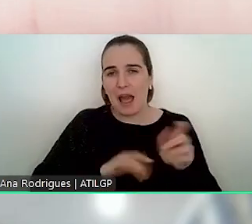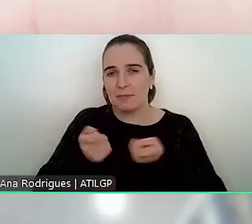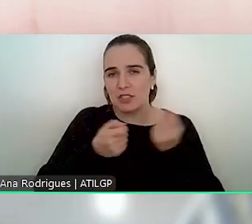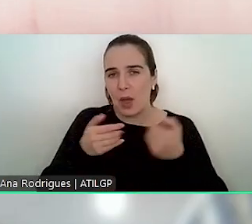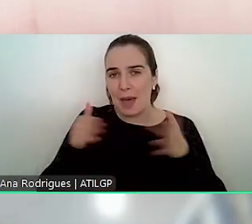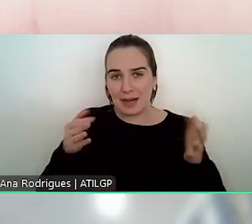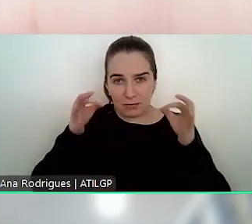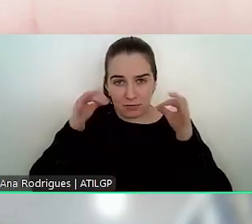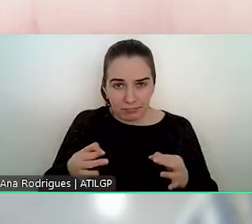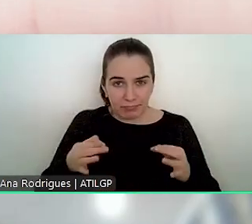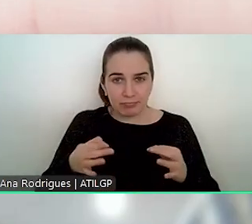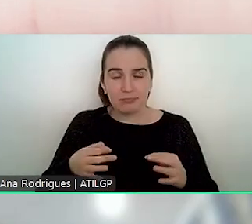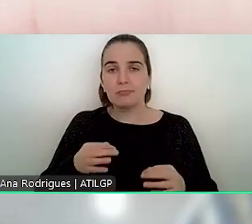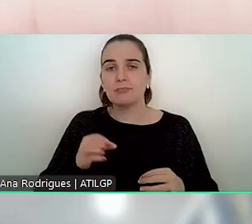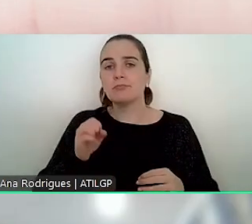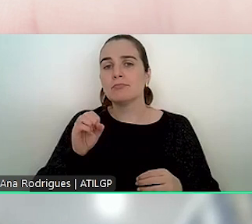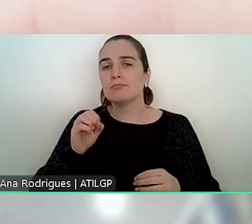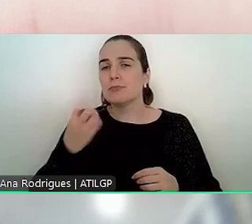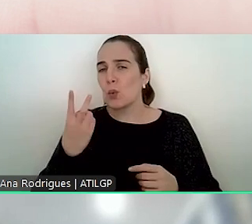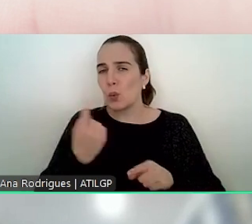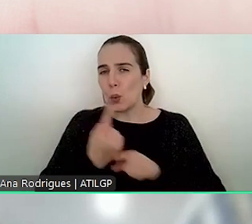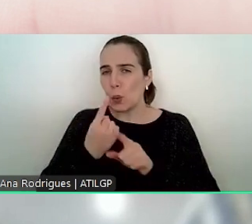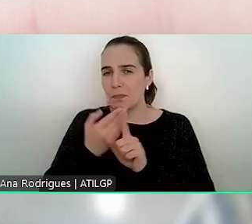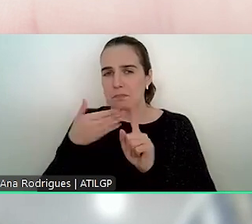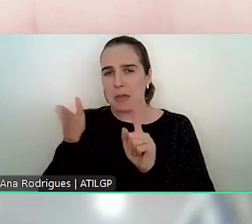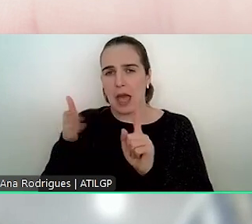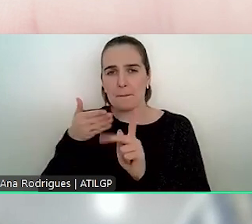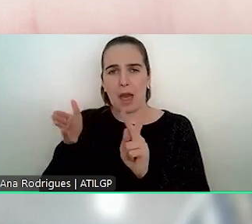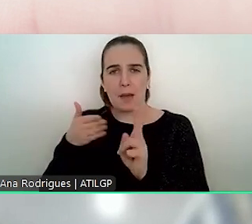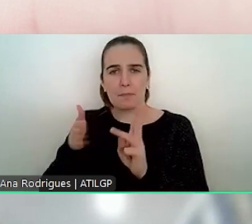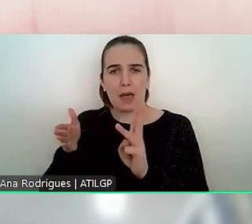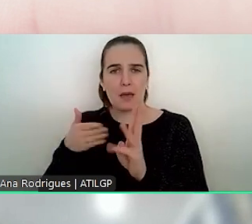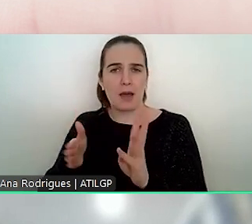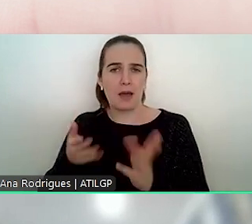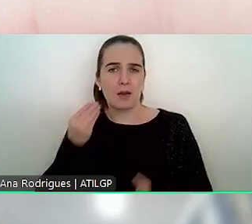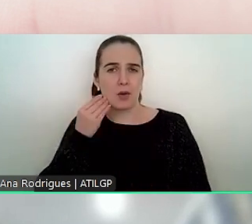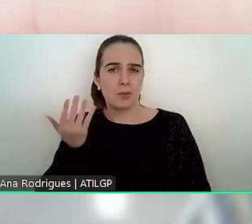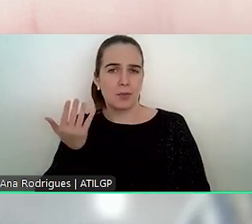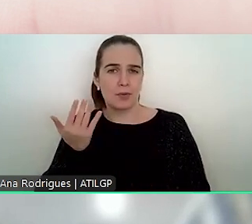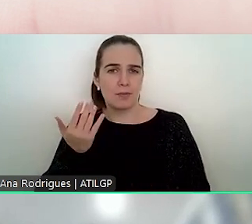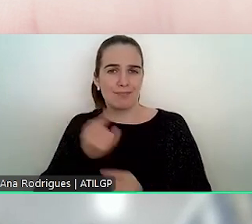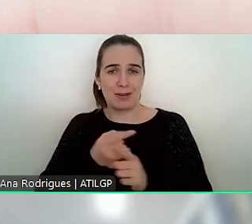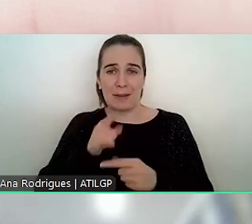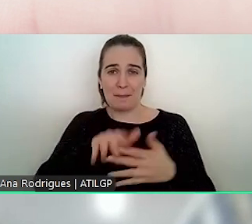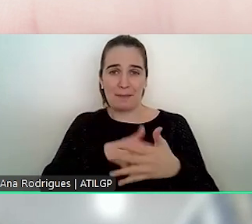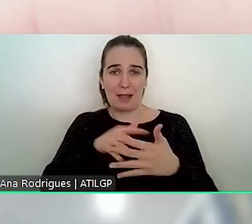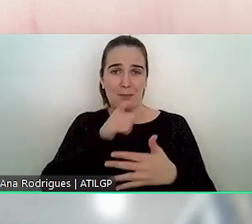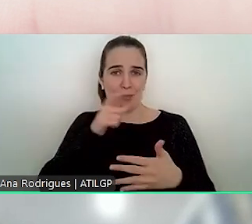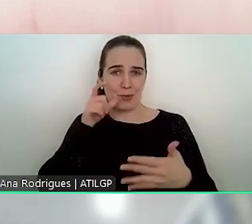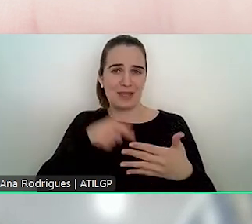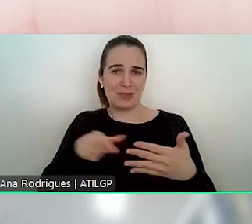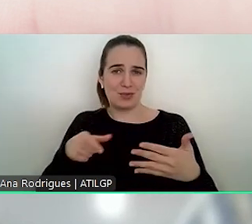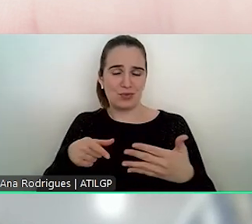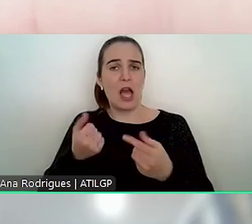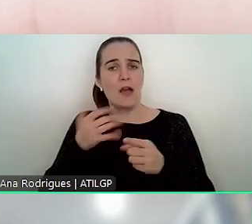de administração aberta com o tipo de iniciativas contempladas neste tipo de compromissos. Por um lado,